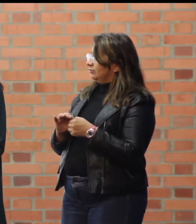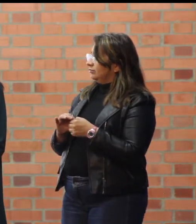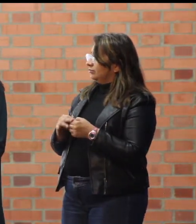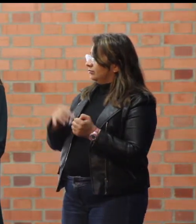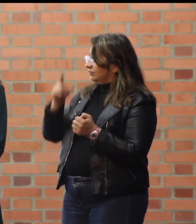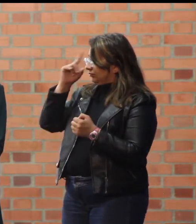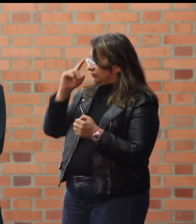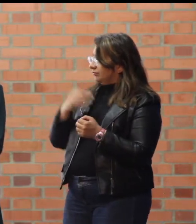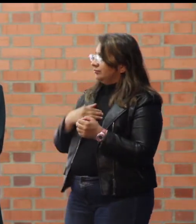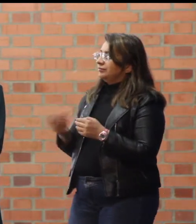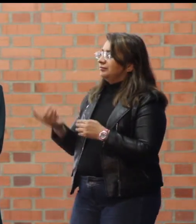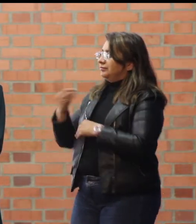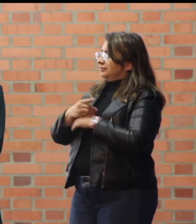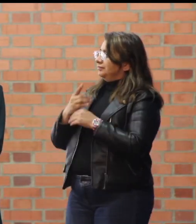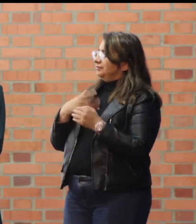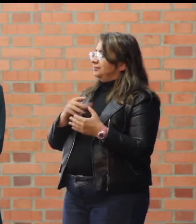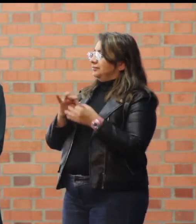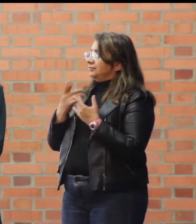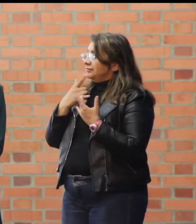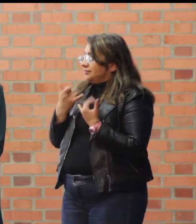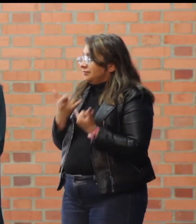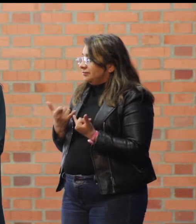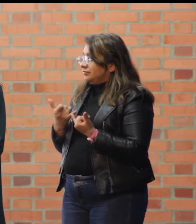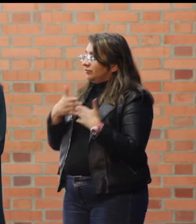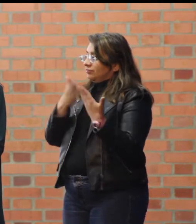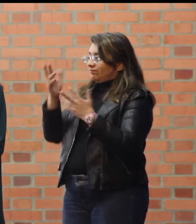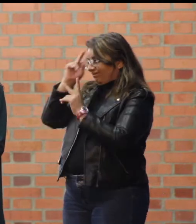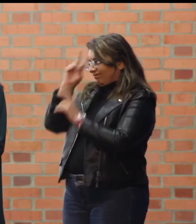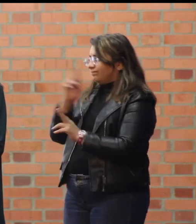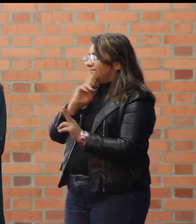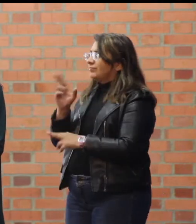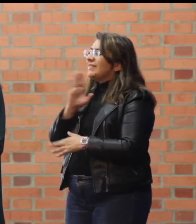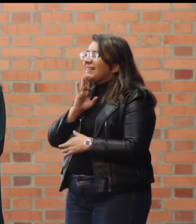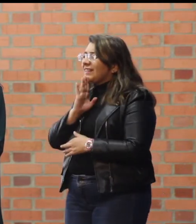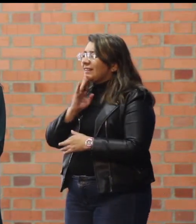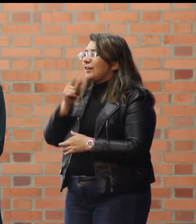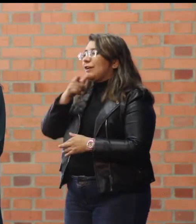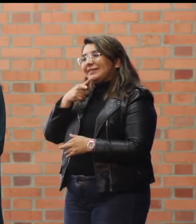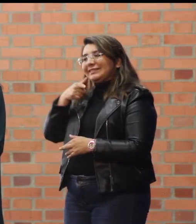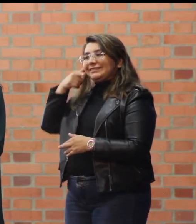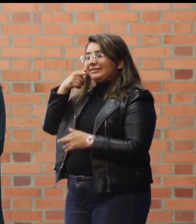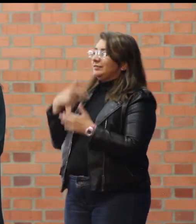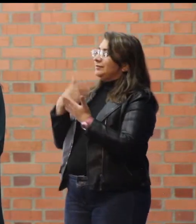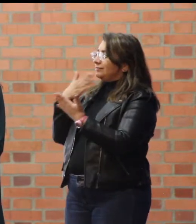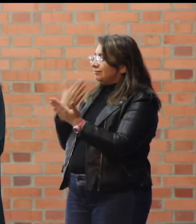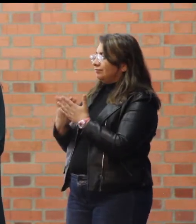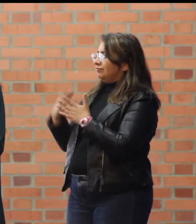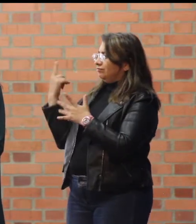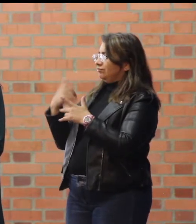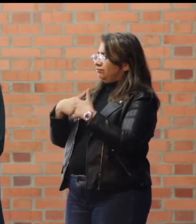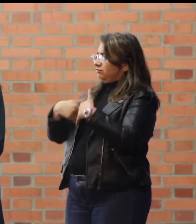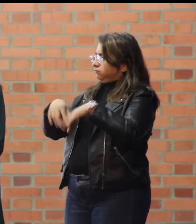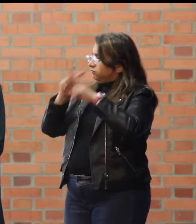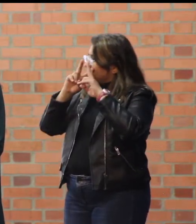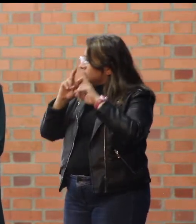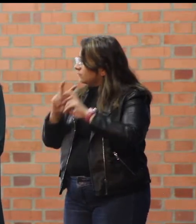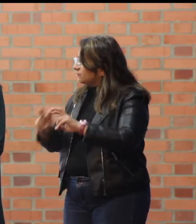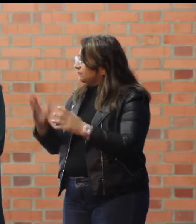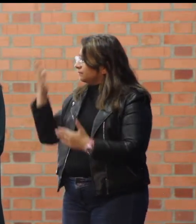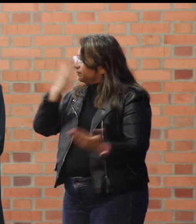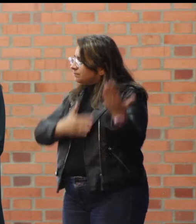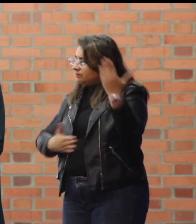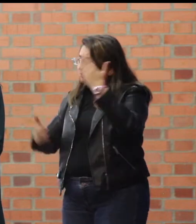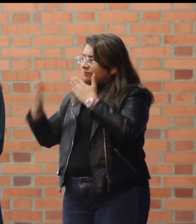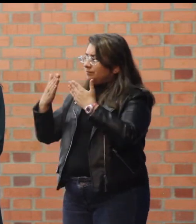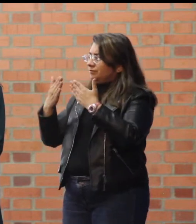permite honrar y homenajear a Lucy quien desde la investigación y la incidencia política en el trabajo y